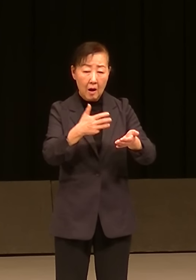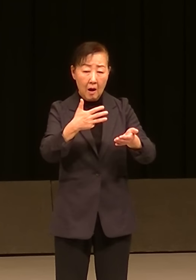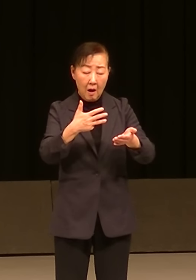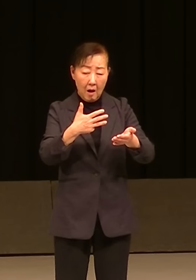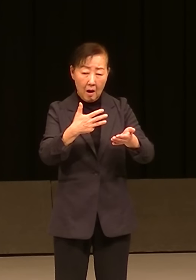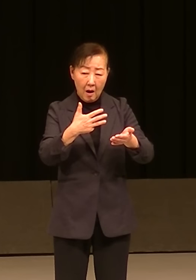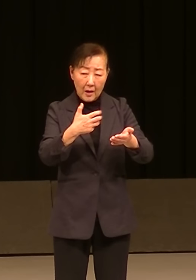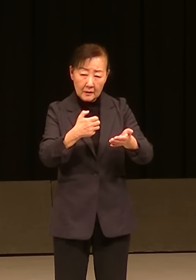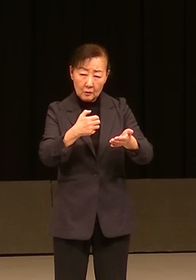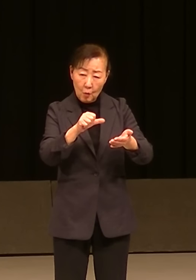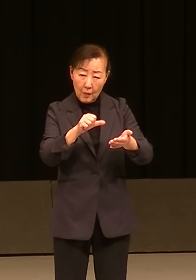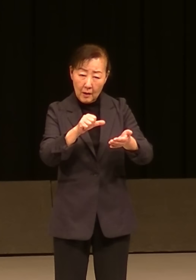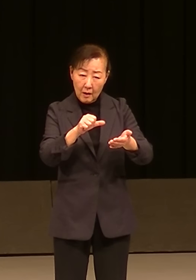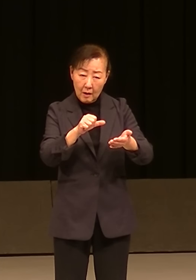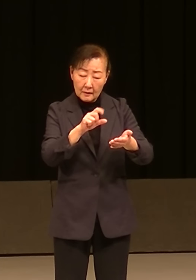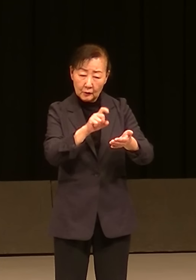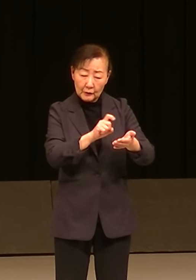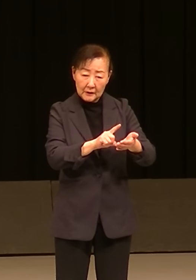85番